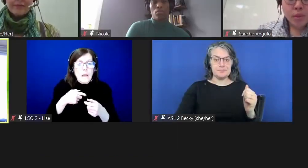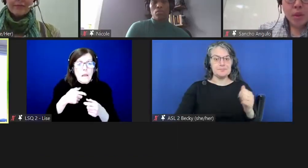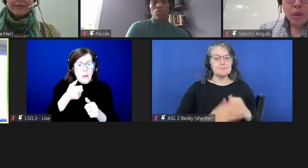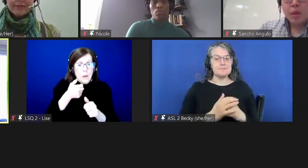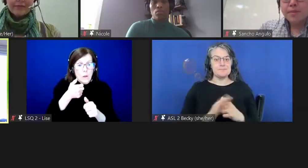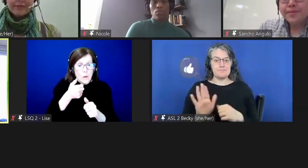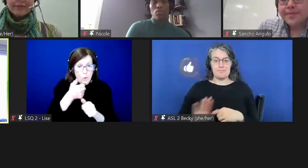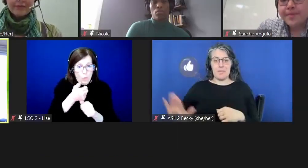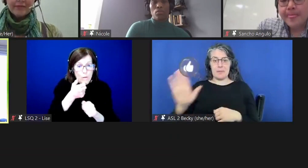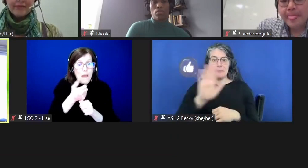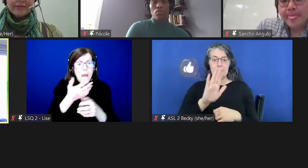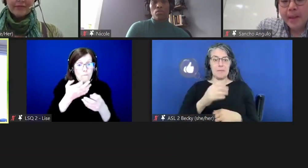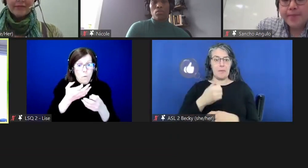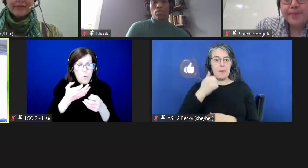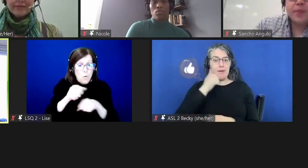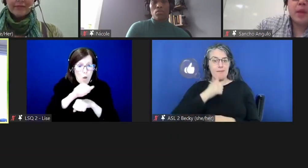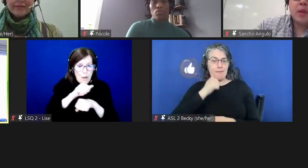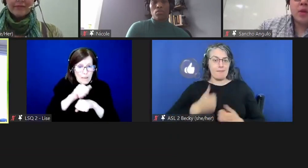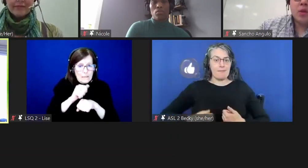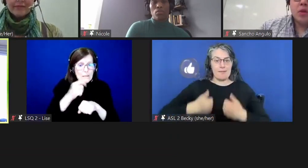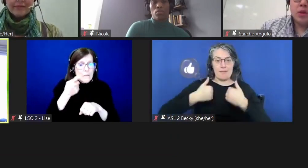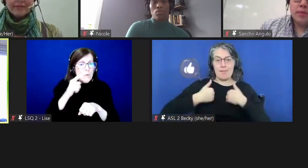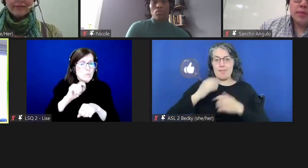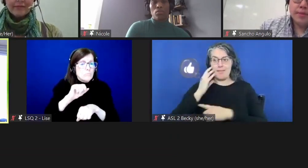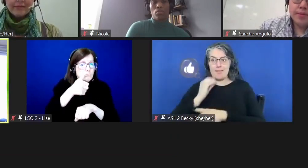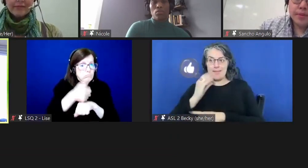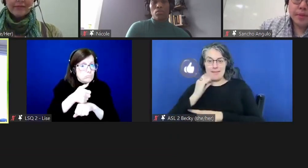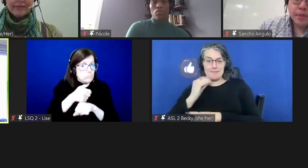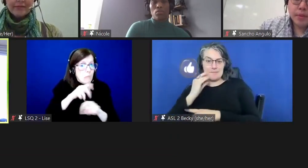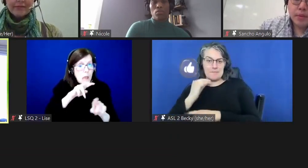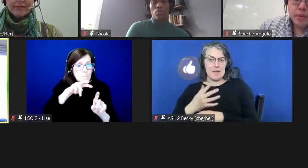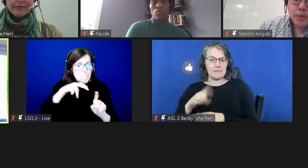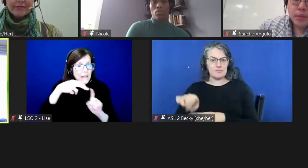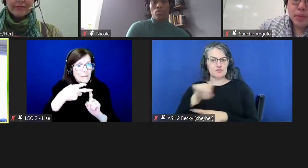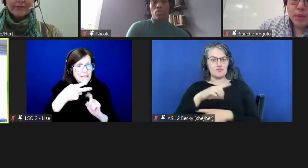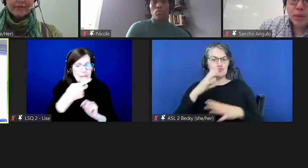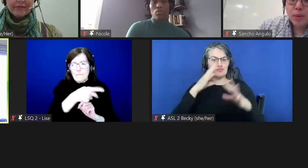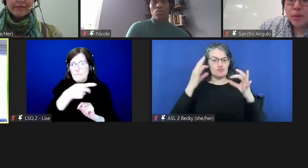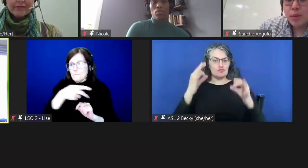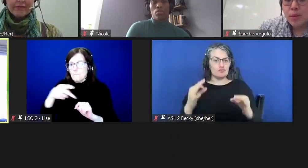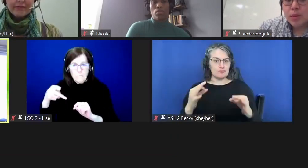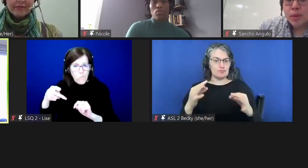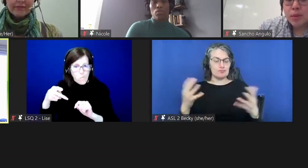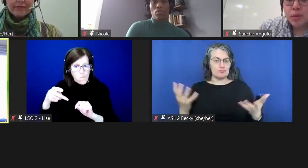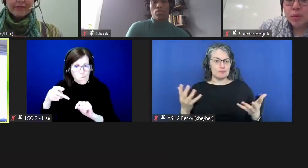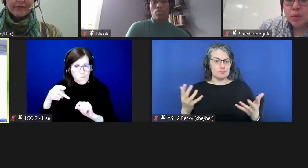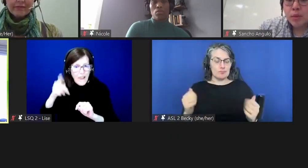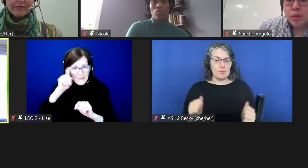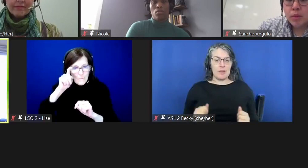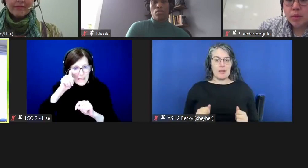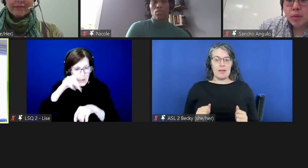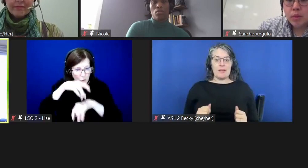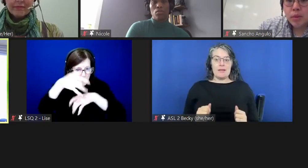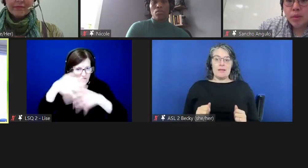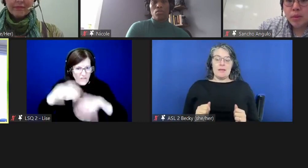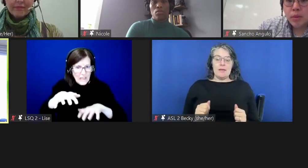compte les aspects de votre expérience vécue qui représentent des barrières.